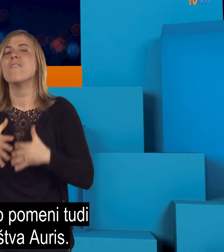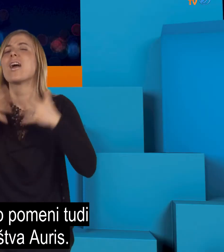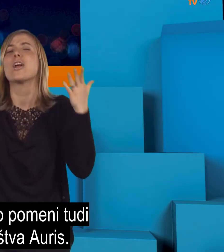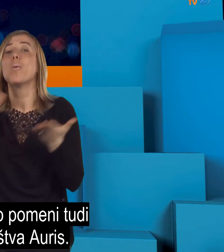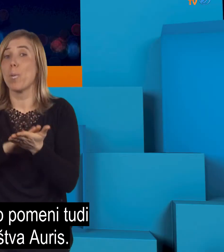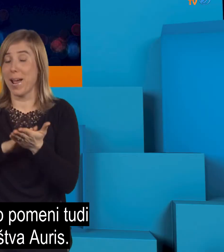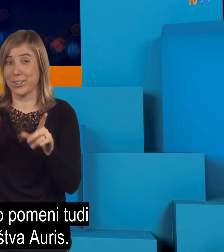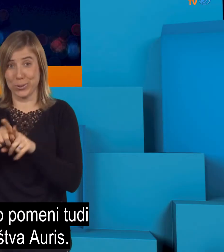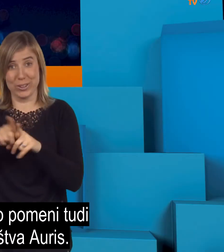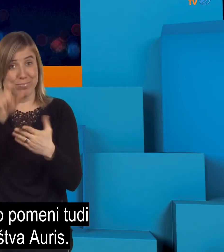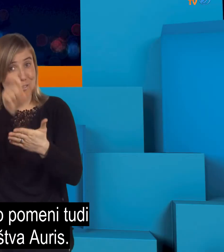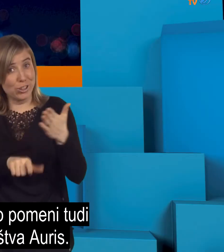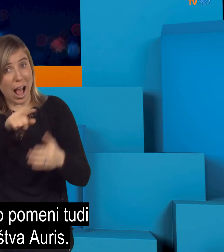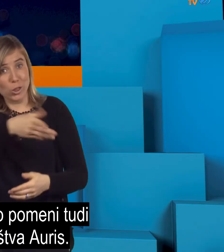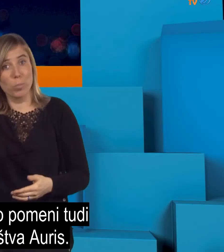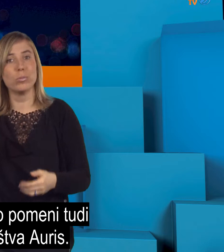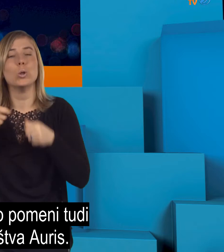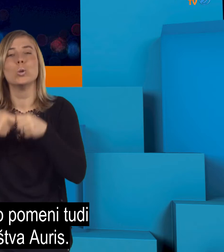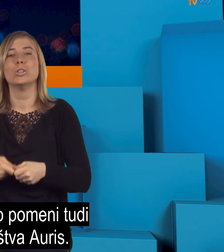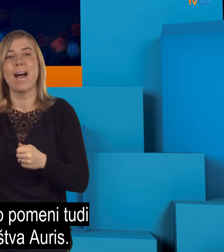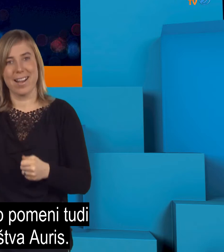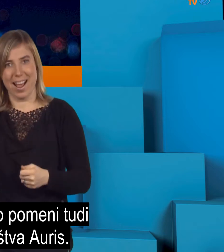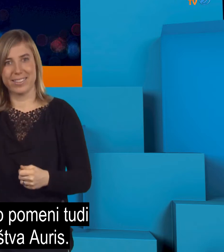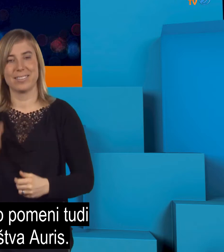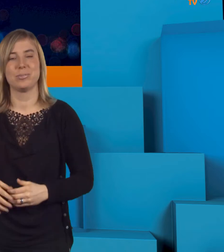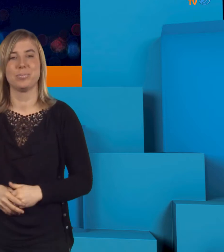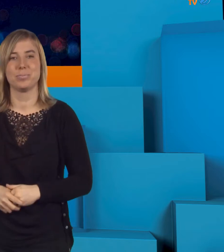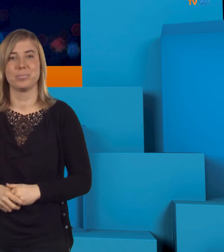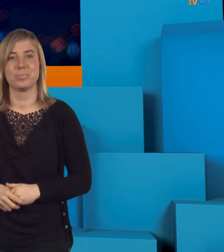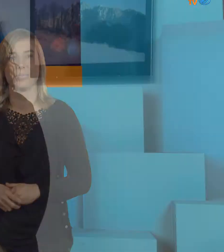Nagrada veliko pomeni tudi članom društva Auris.